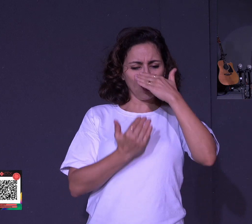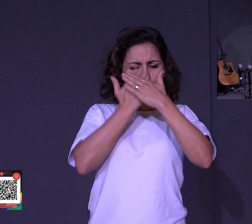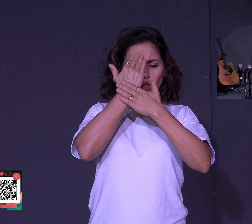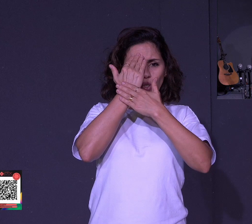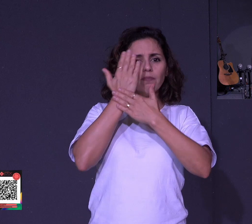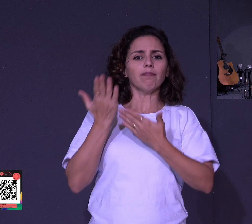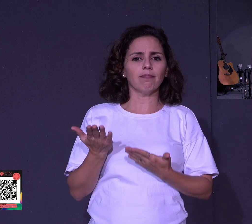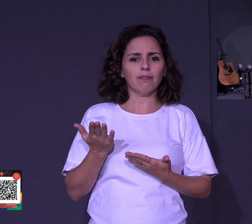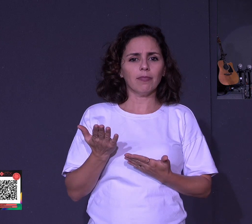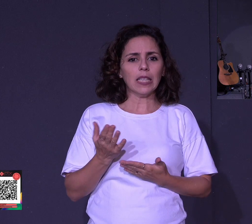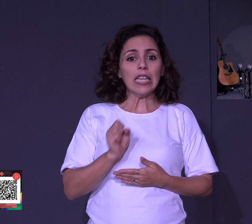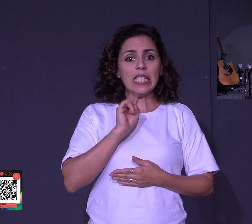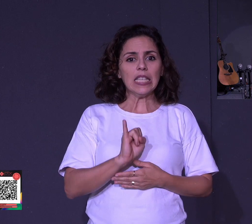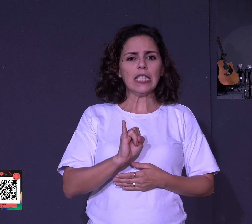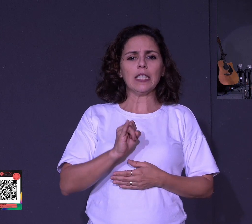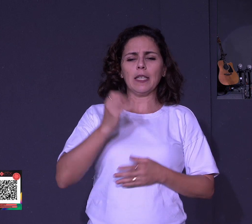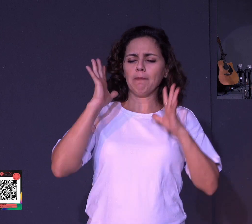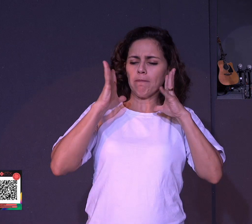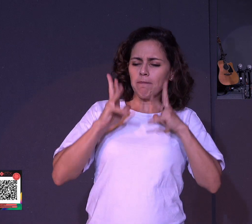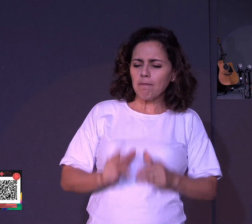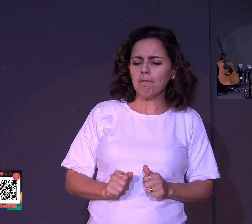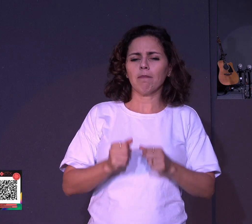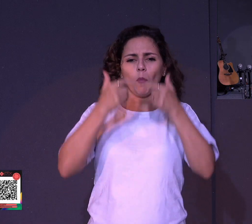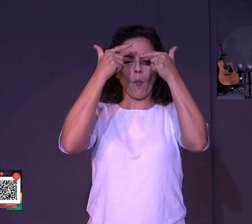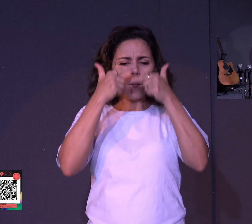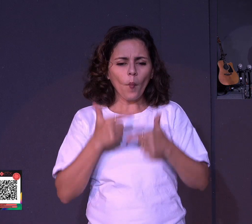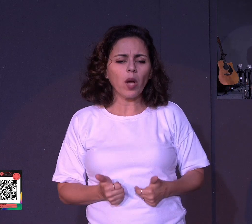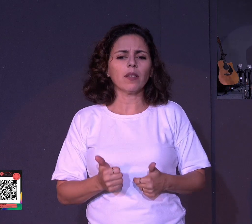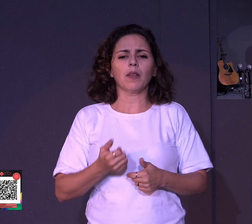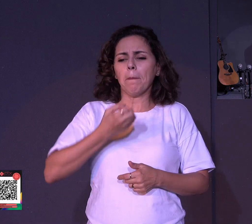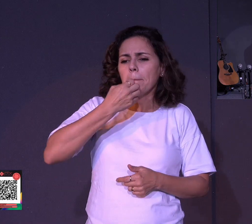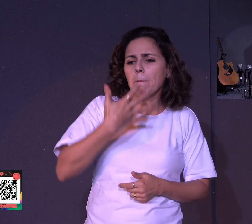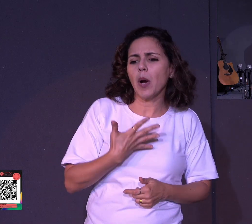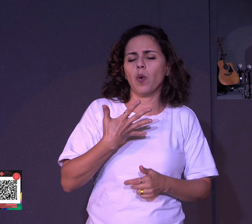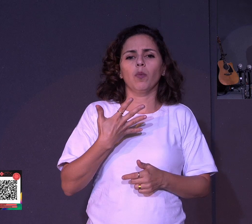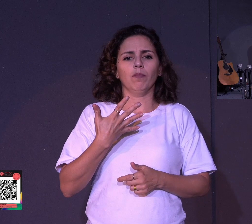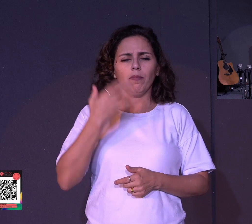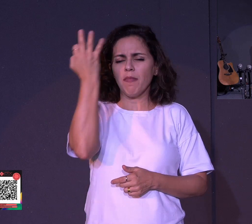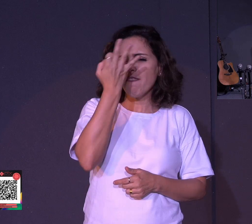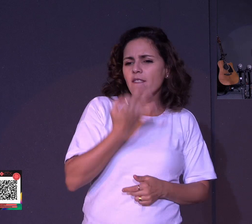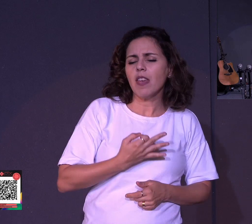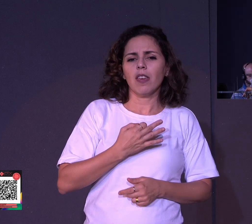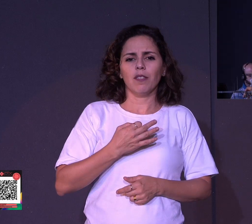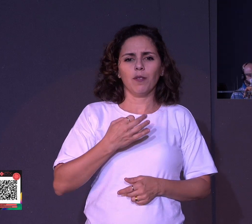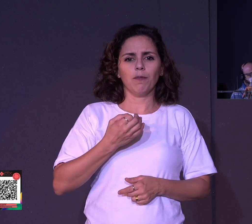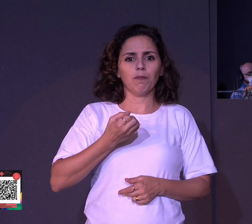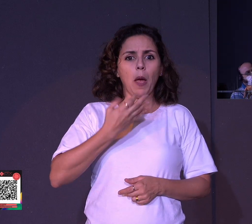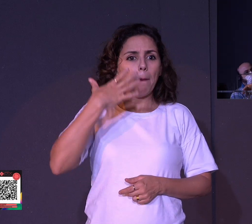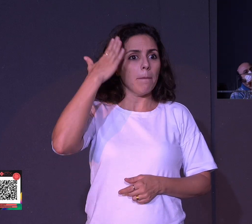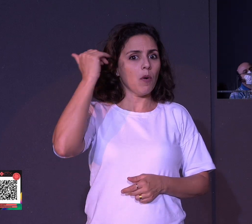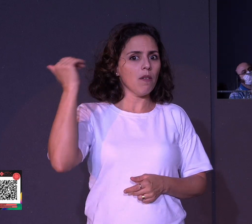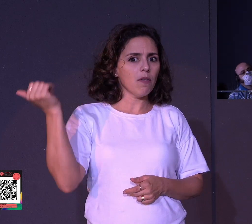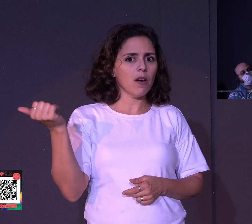excelente e digno de louvor. Você sabia que é comprovado que 92%